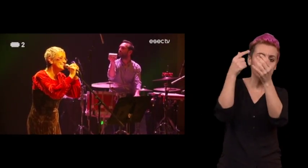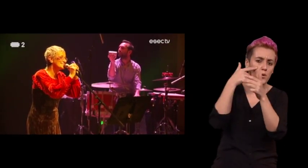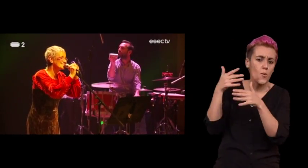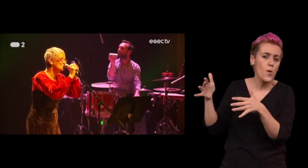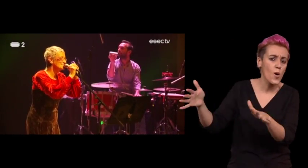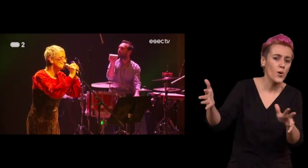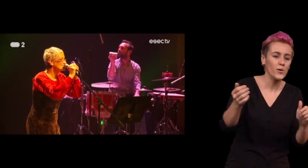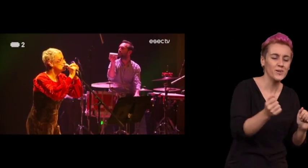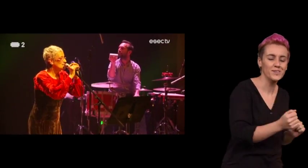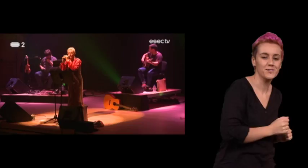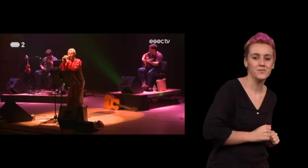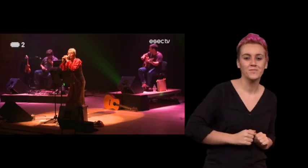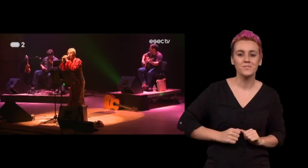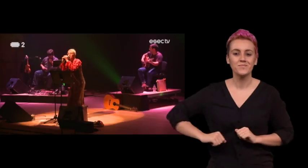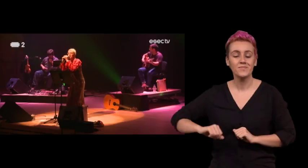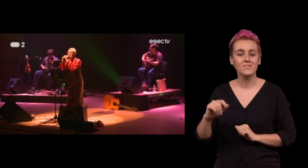estrelas.